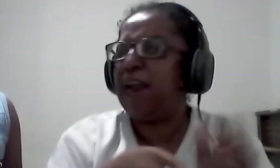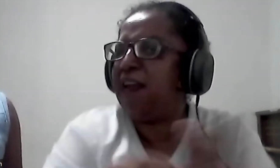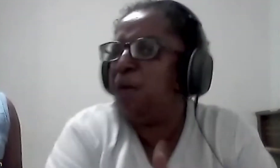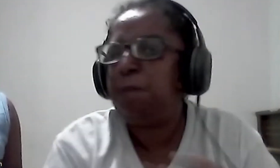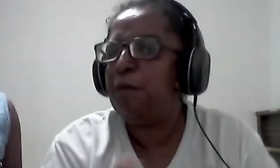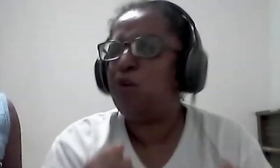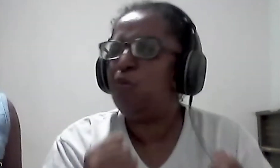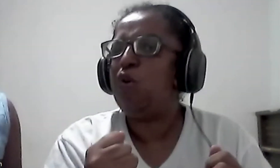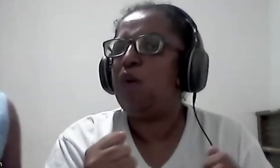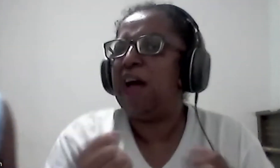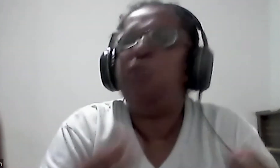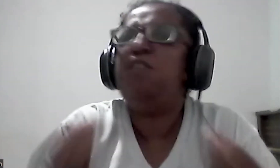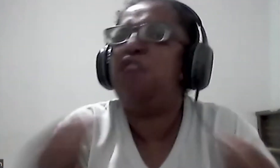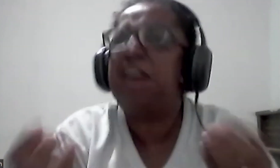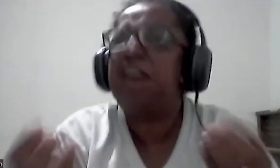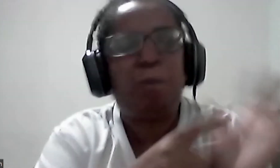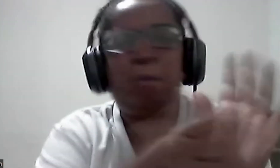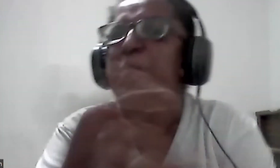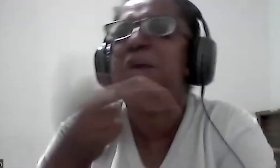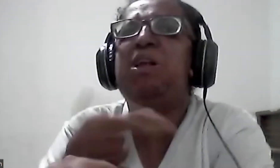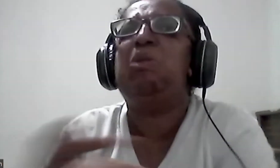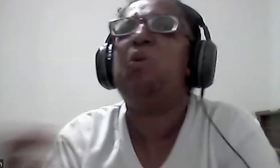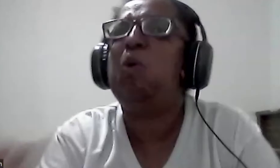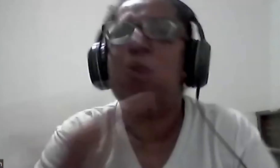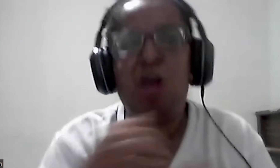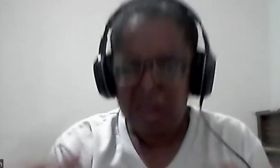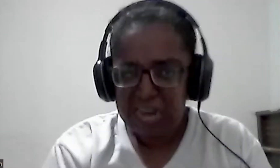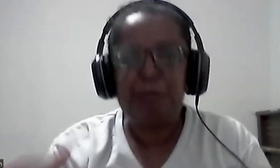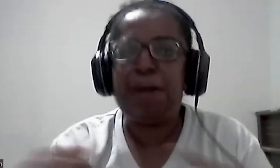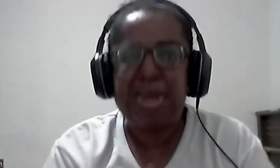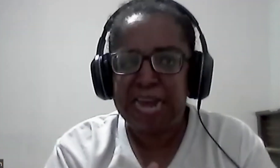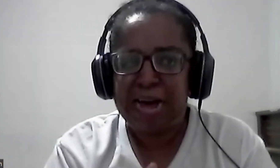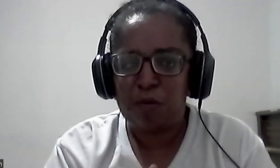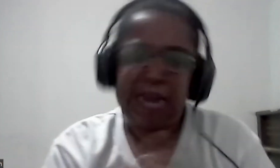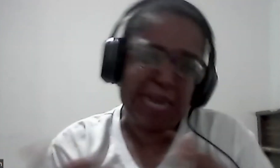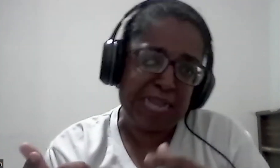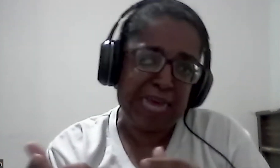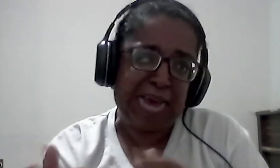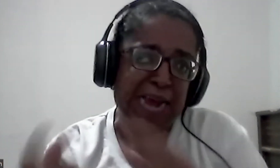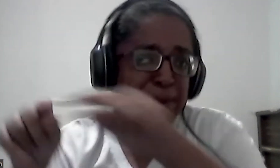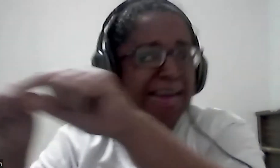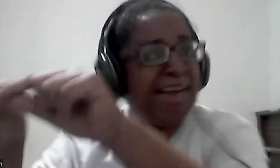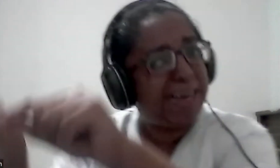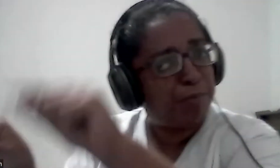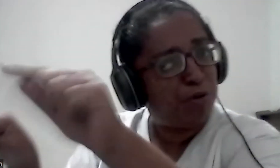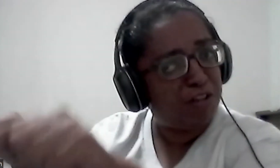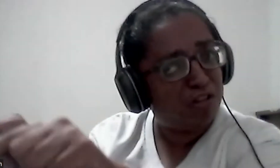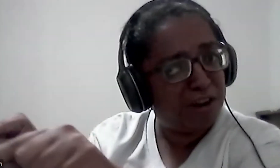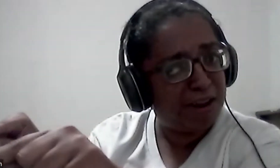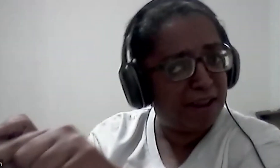não me perguntou onde foi que ela pesquisou esse material. Quer dizer, era para ela, professora da sala